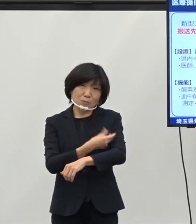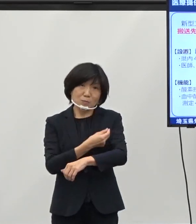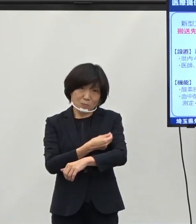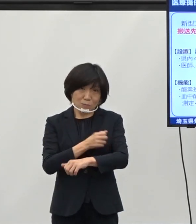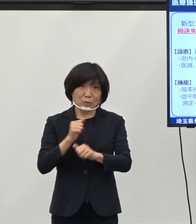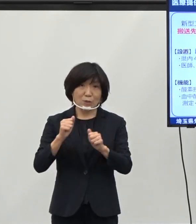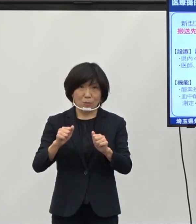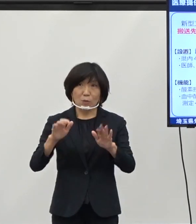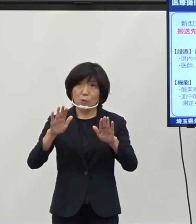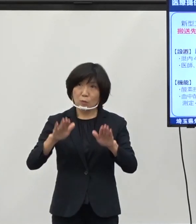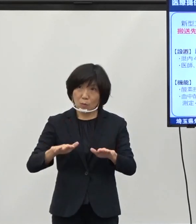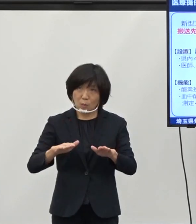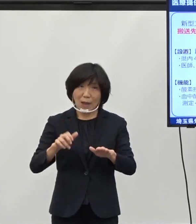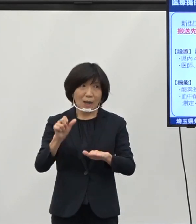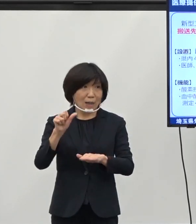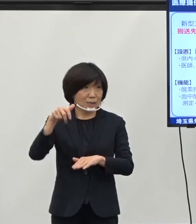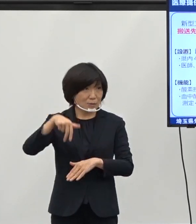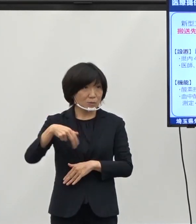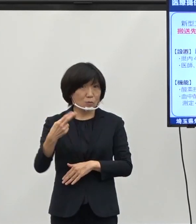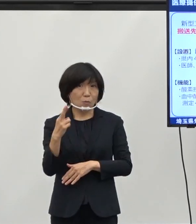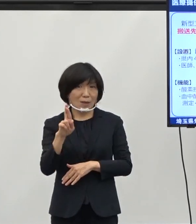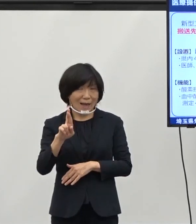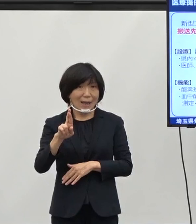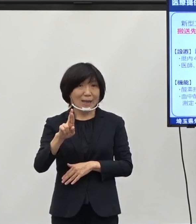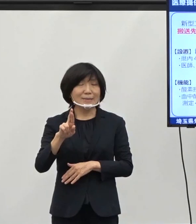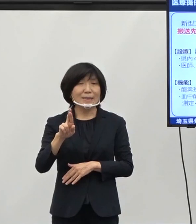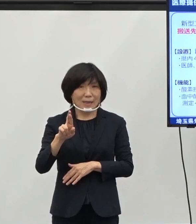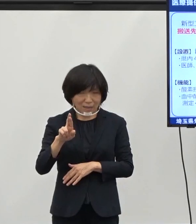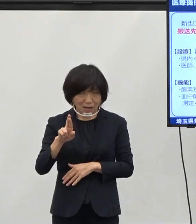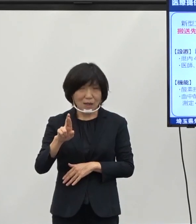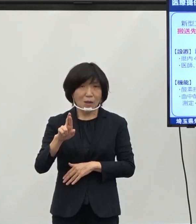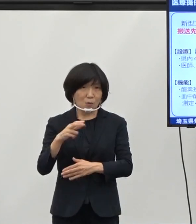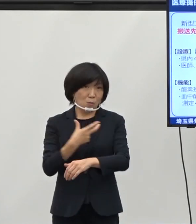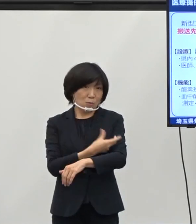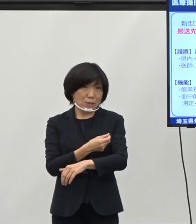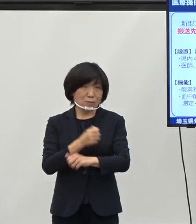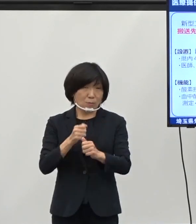が、今日はアストラゼネカを打っている日なんでね、したがって